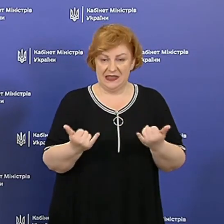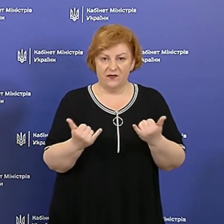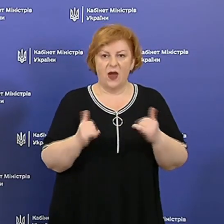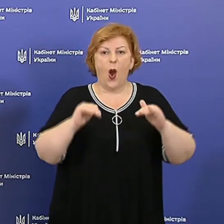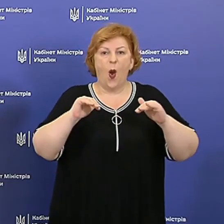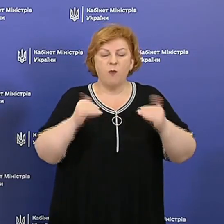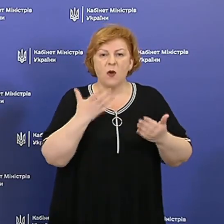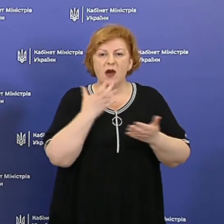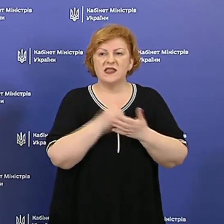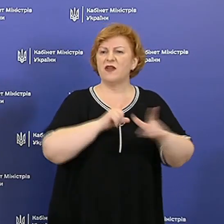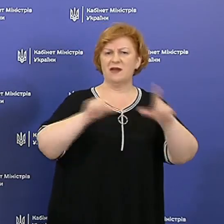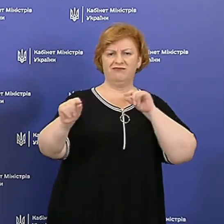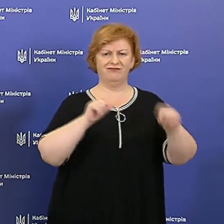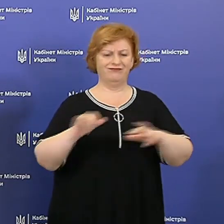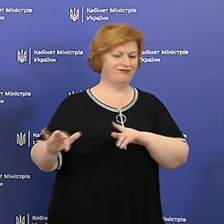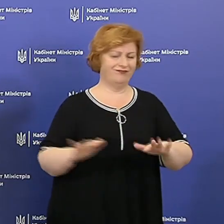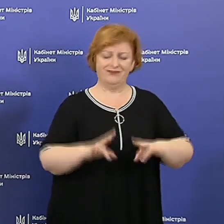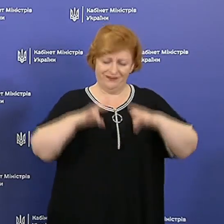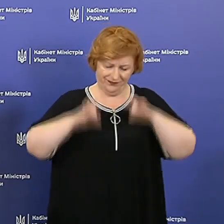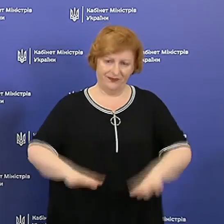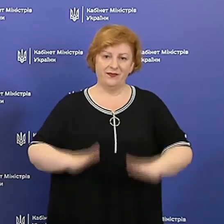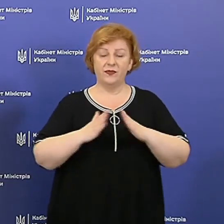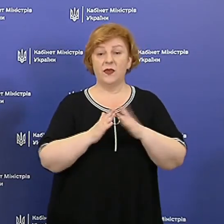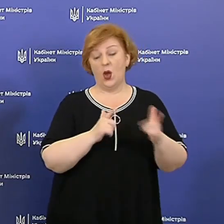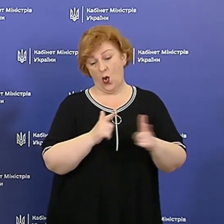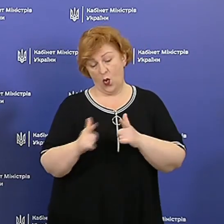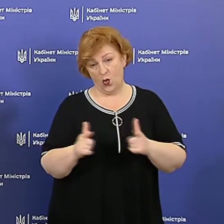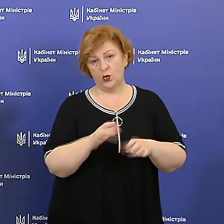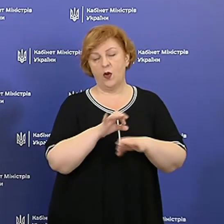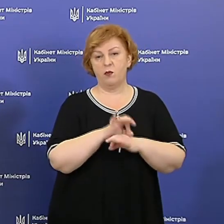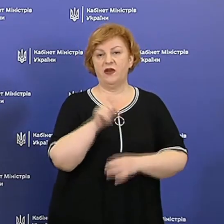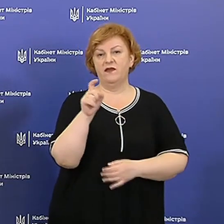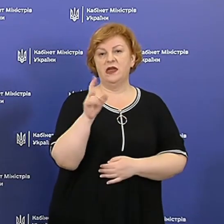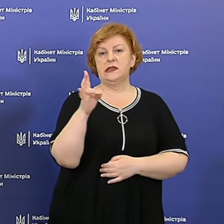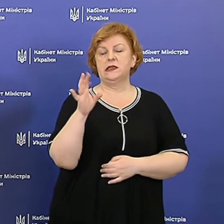Обмежте свою мобільність. Готуйтесь до проведення ЗНО.